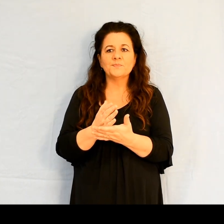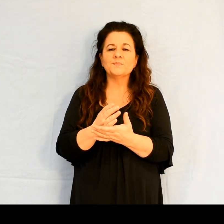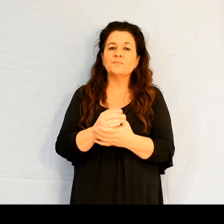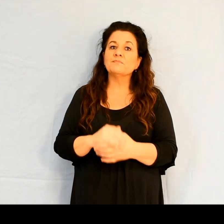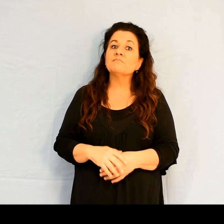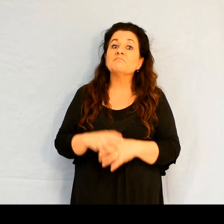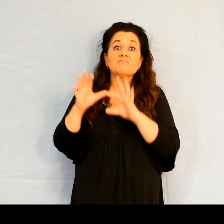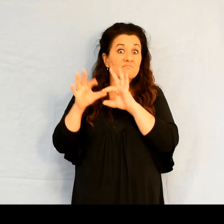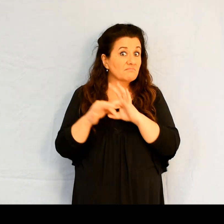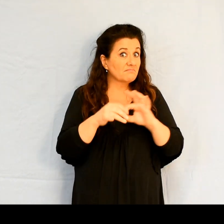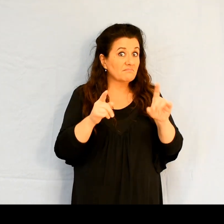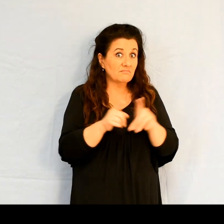Grâce à la foi,